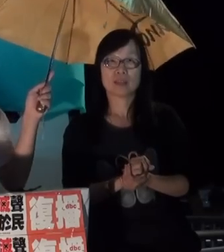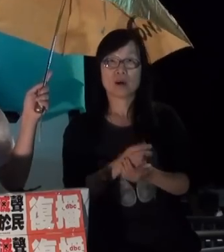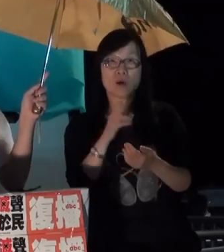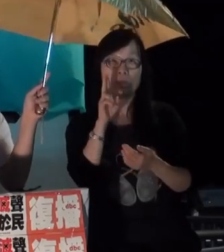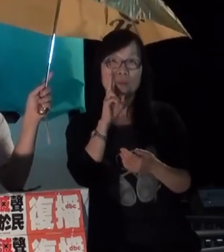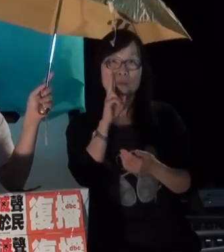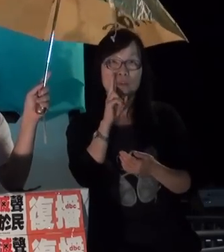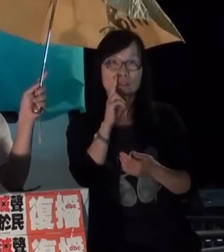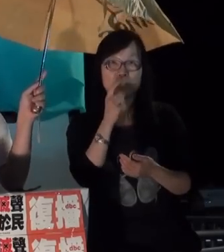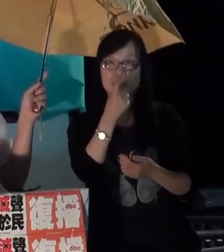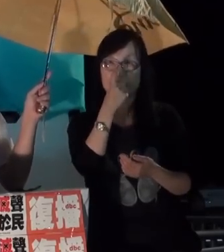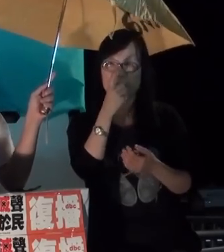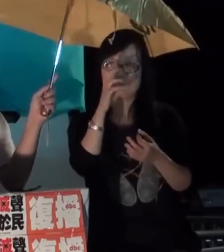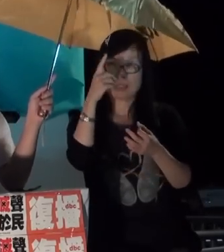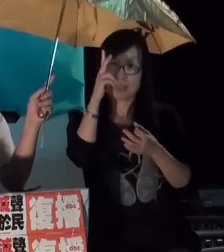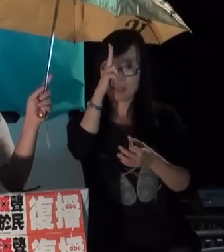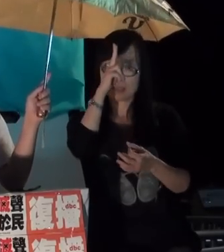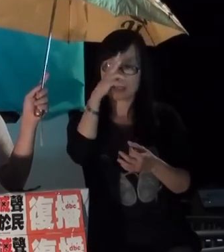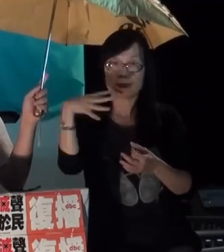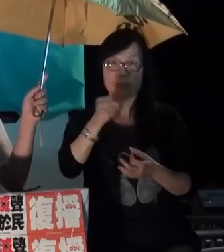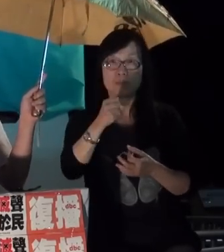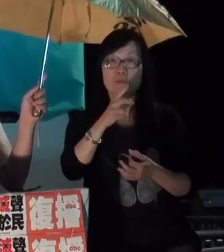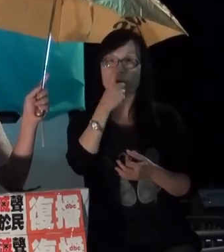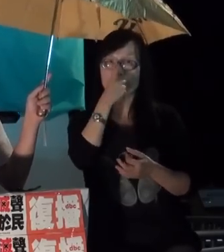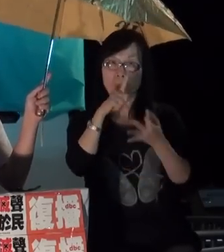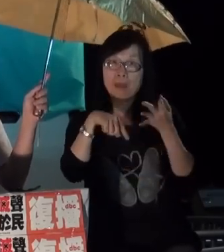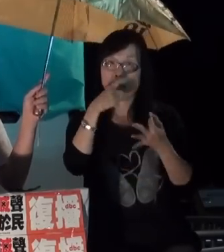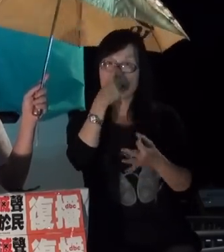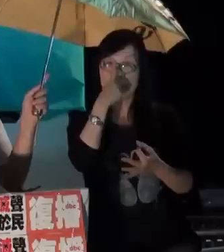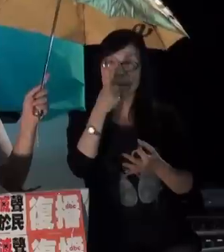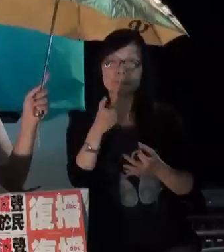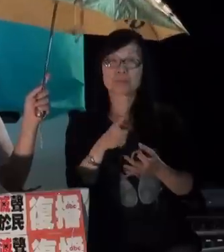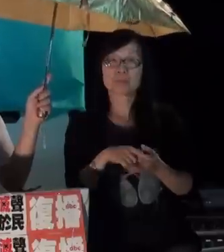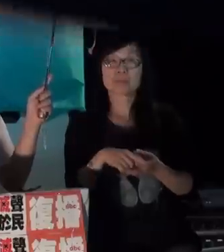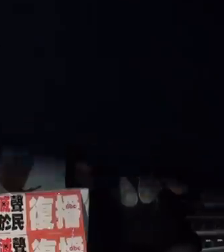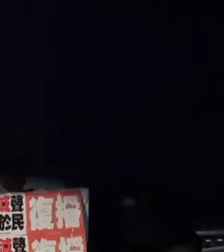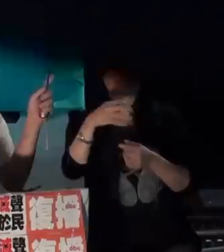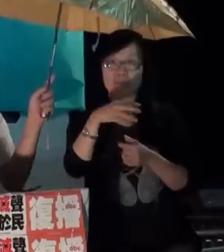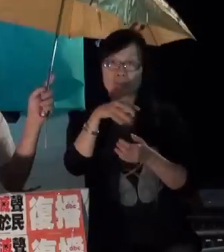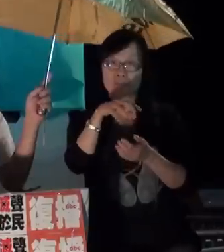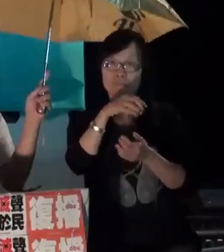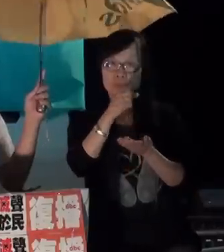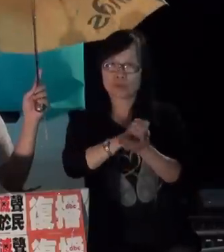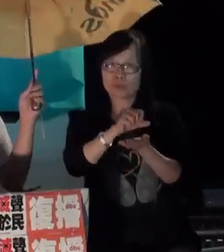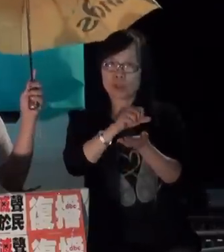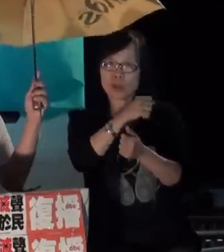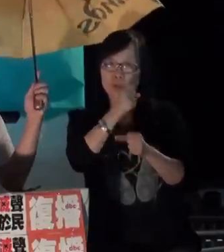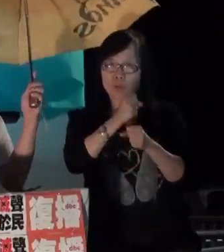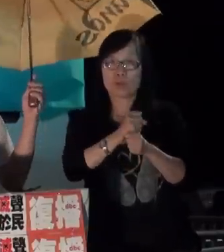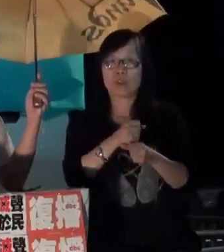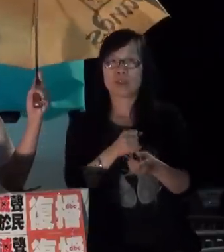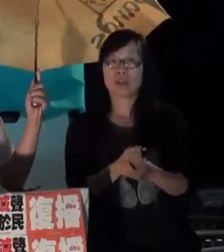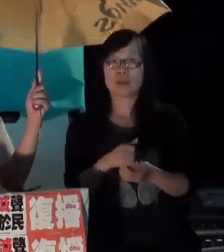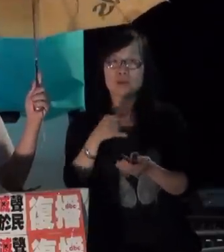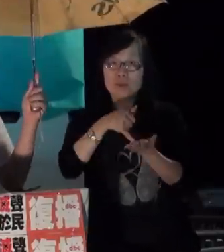家梁振英咁執行嘅，即係等於冇意思咯，因為。嗰、那個幅度太細，嗰、那個執行力太弱，咁就冇意思㗎啦。 係， 因